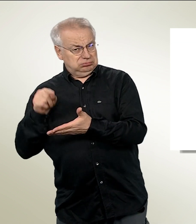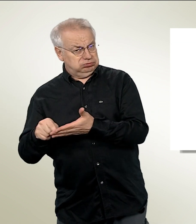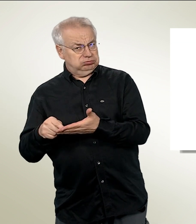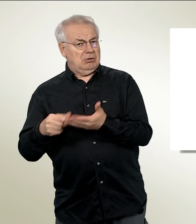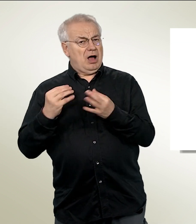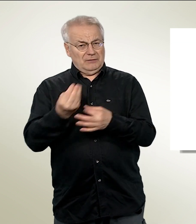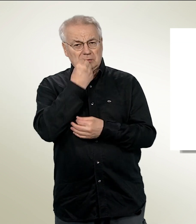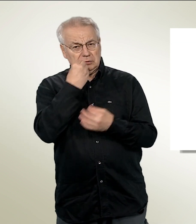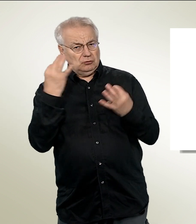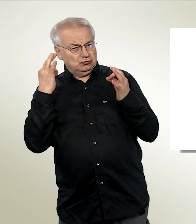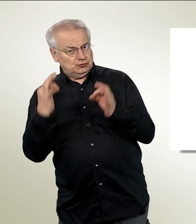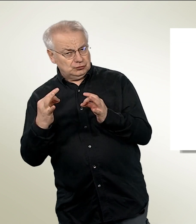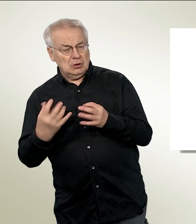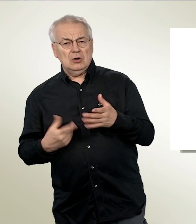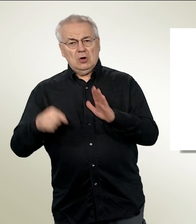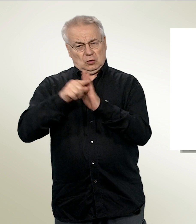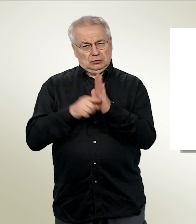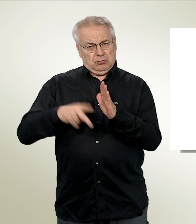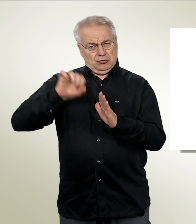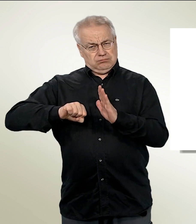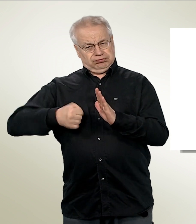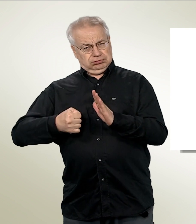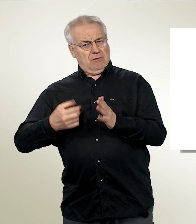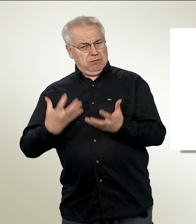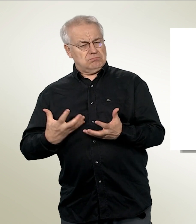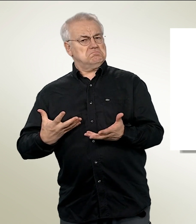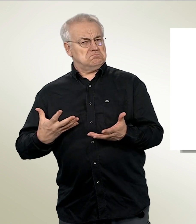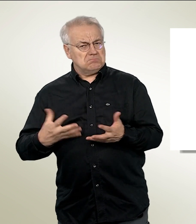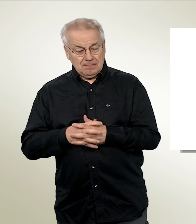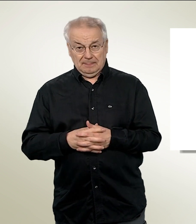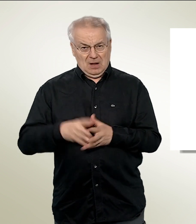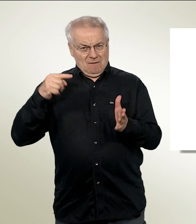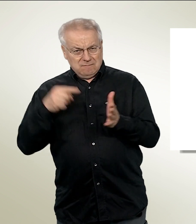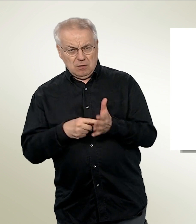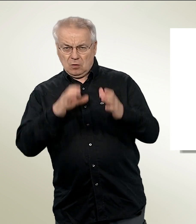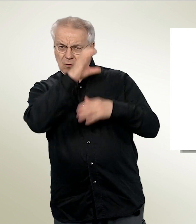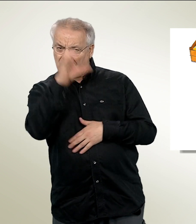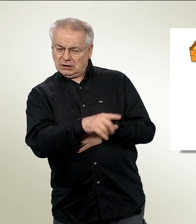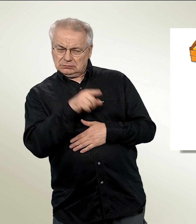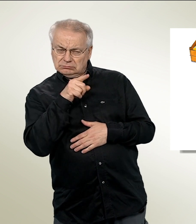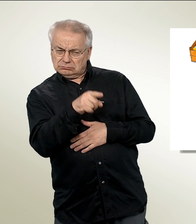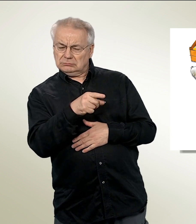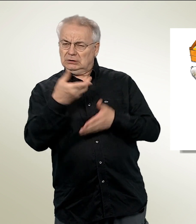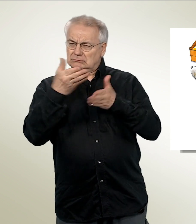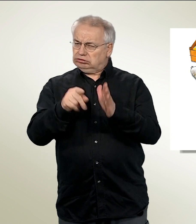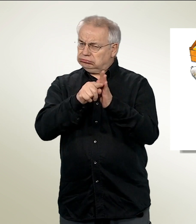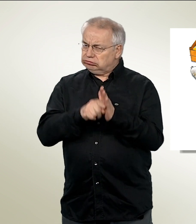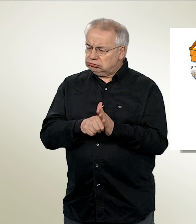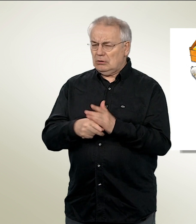aliments équitables veulent des conditions encore plus strictes. Ils exigent de la Confédération des mesures visant à renforcer l'offre de